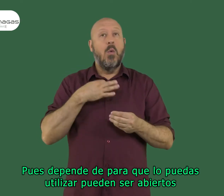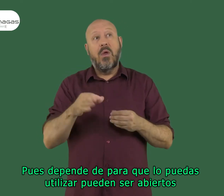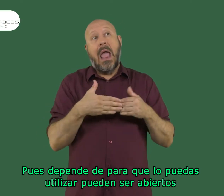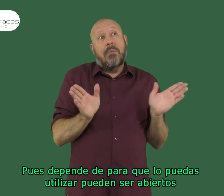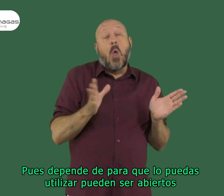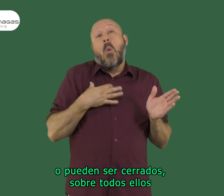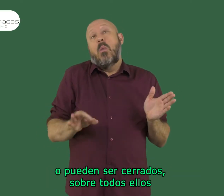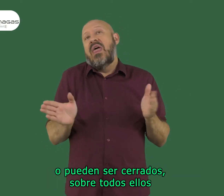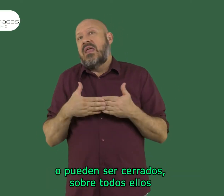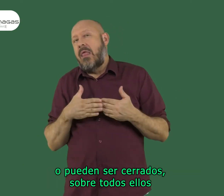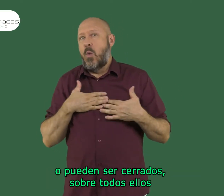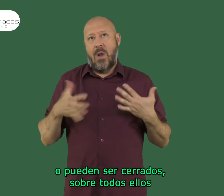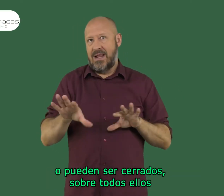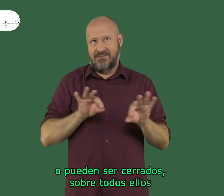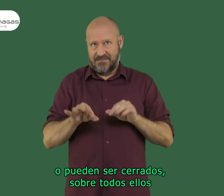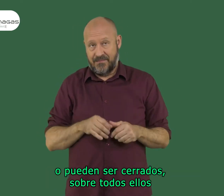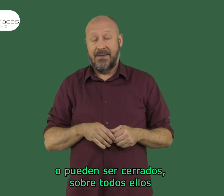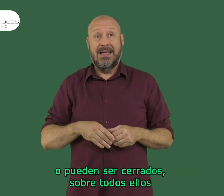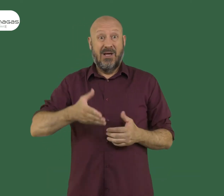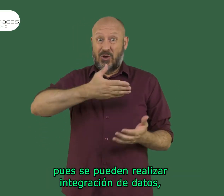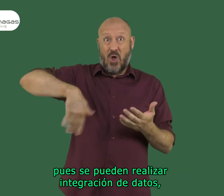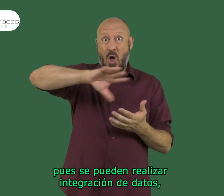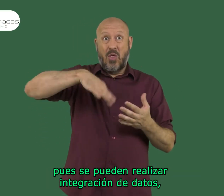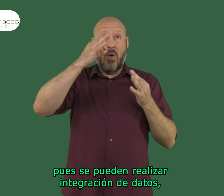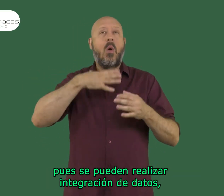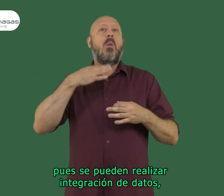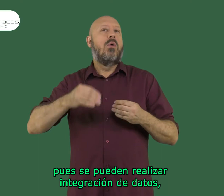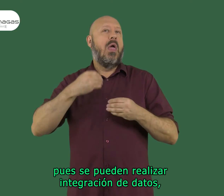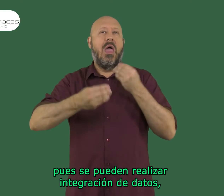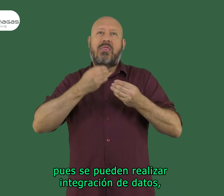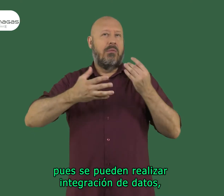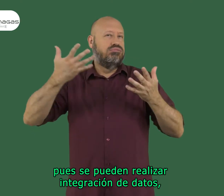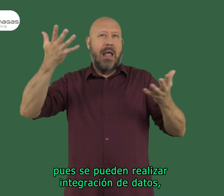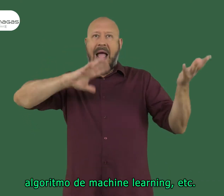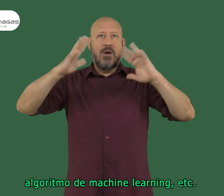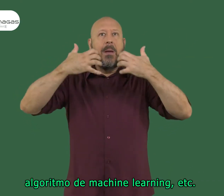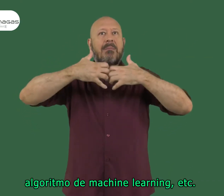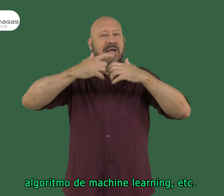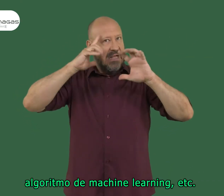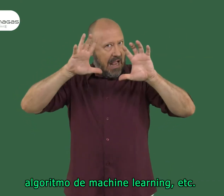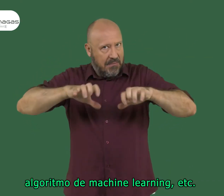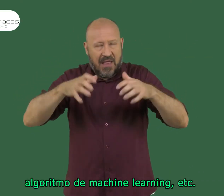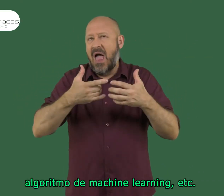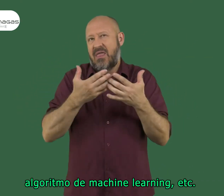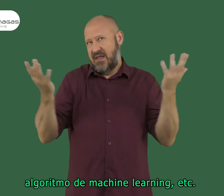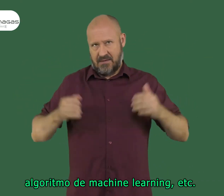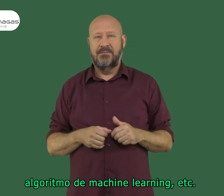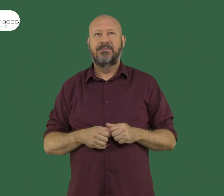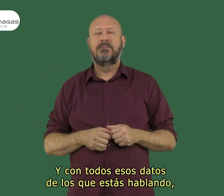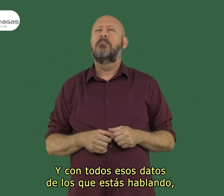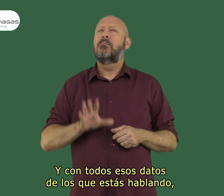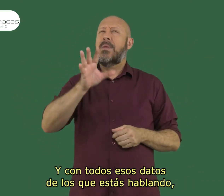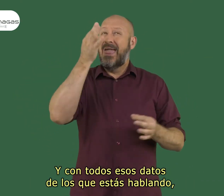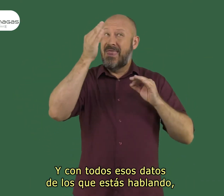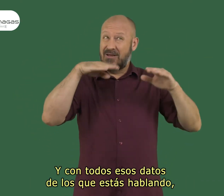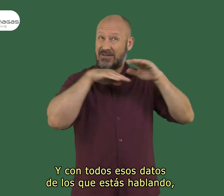pueden ser abiertos o pueden ser cerrados. Y sobre todos ellos, pues se pueden realizar integración de datos, algoritmos de machine learning, etcétera, etcétera. Y